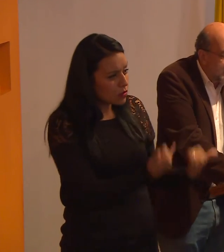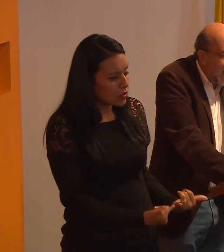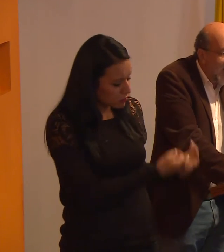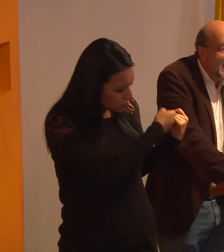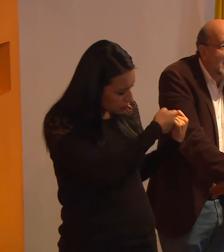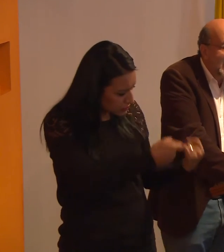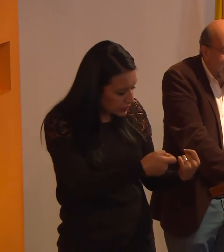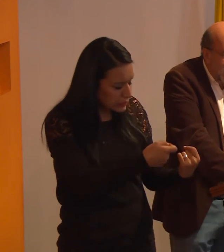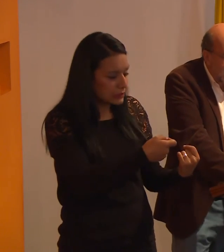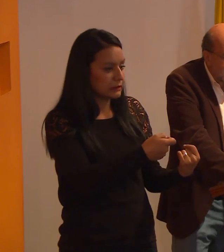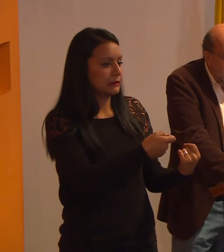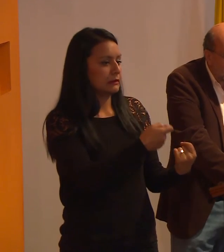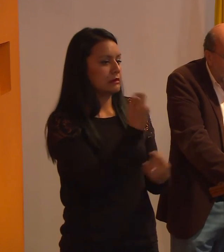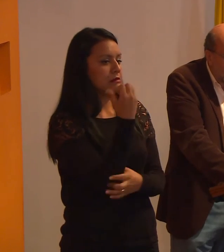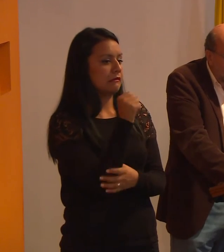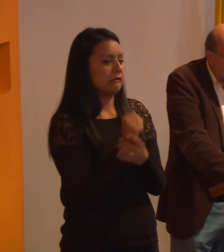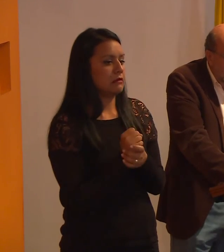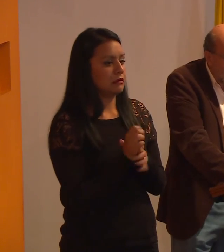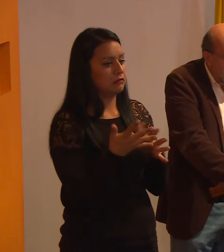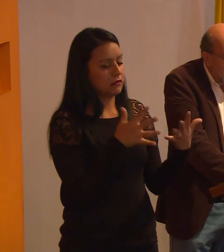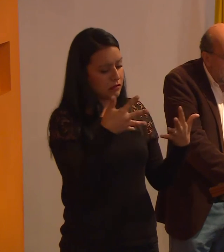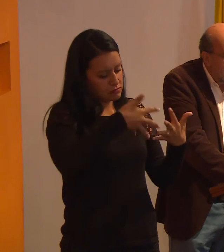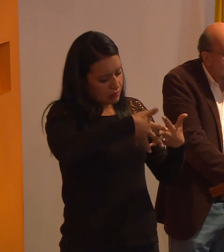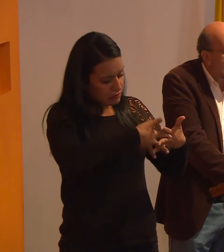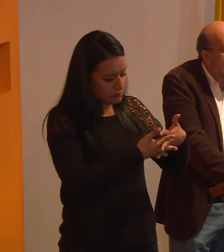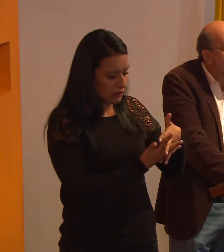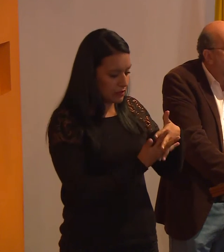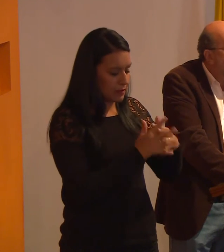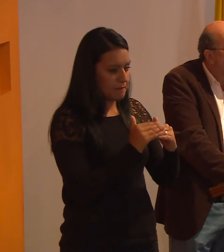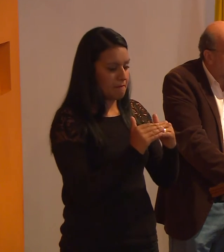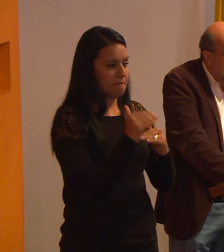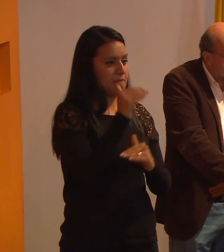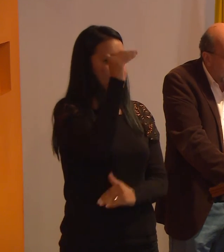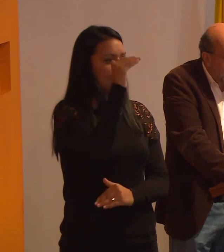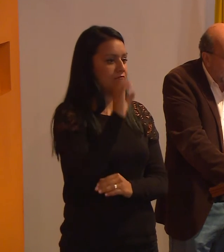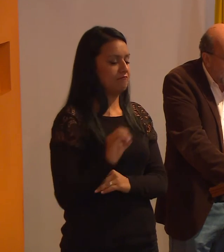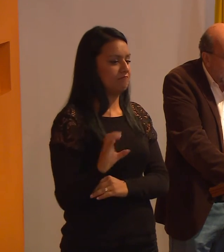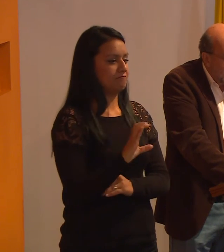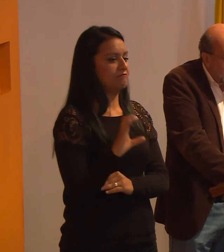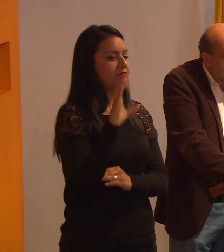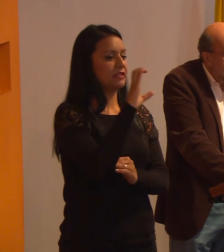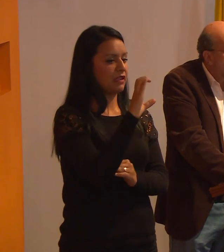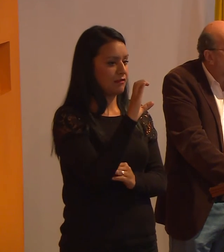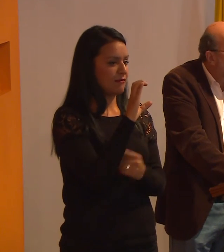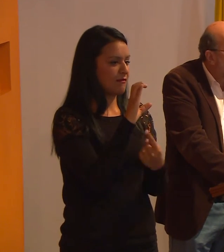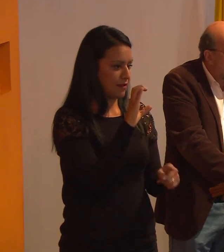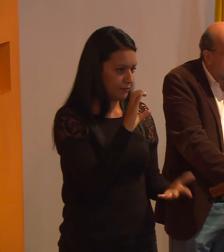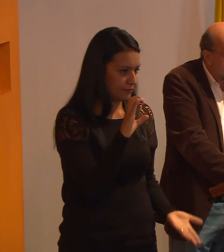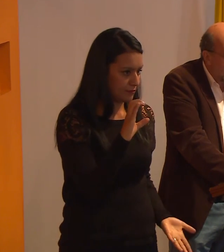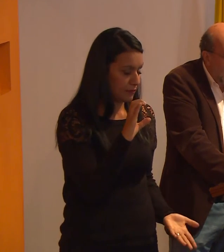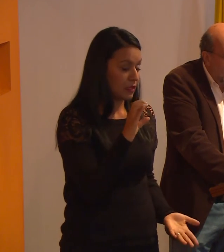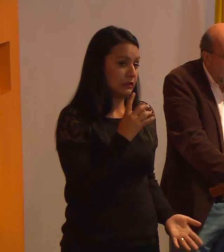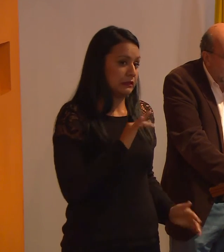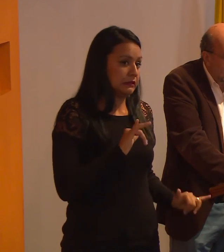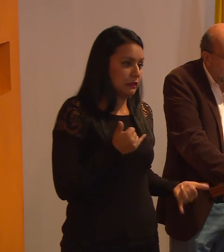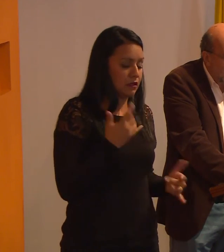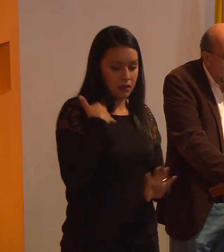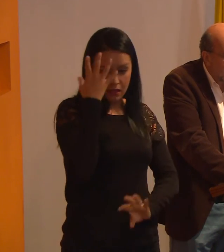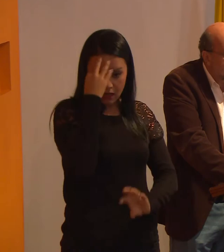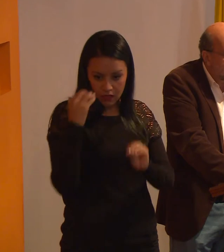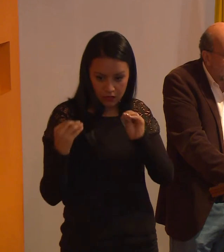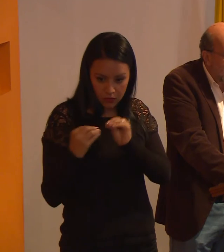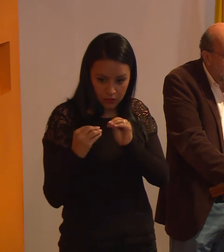un desbalance real entre su ajuste y el incremento salarial que, sin duda y por